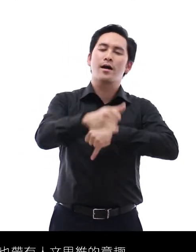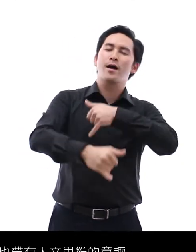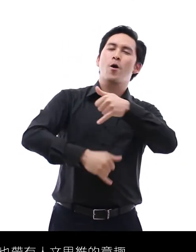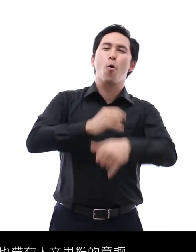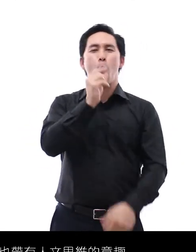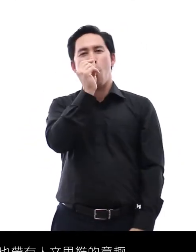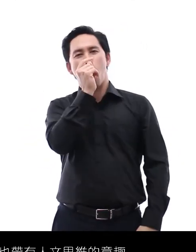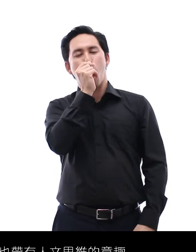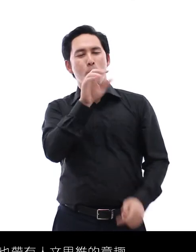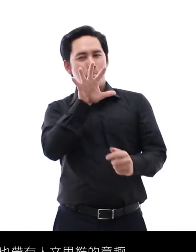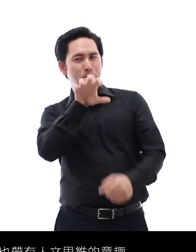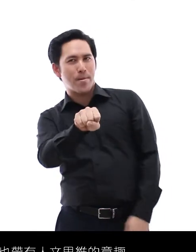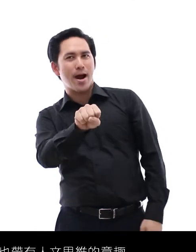维的意趣。